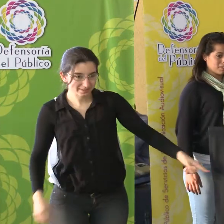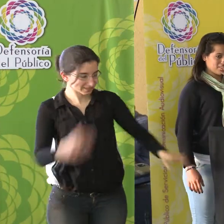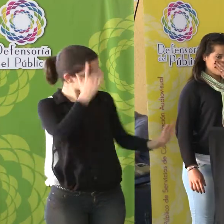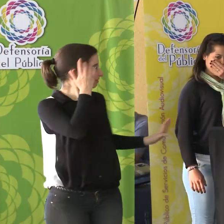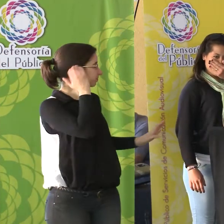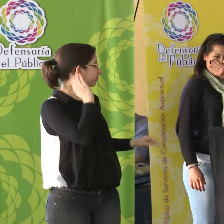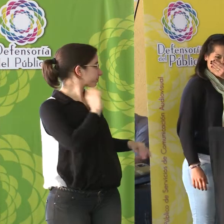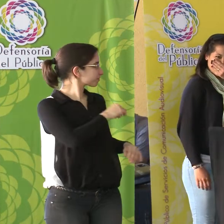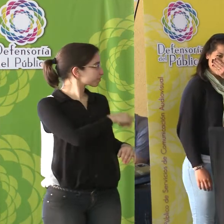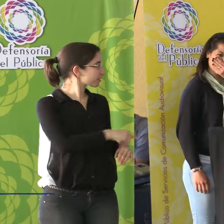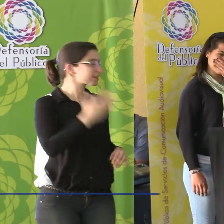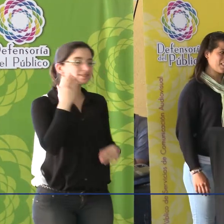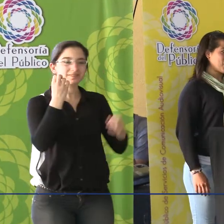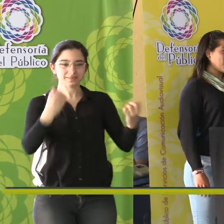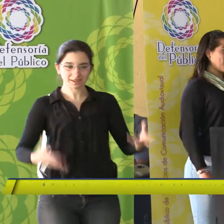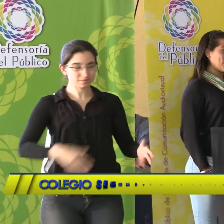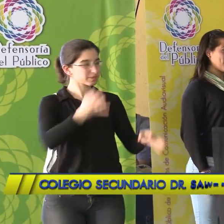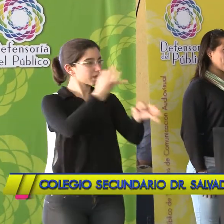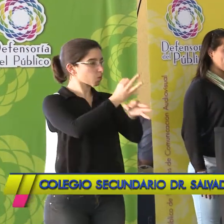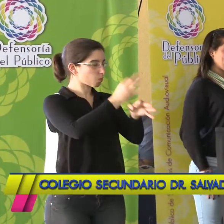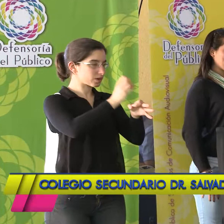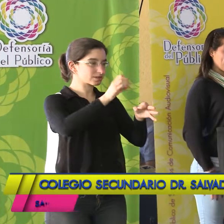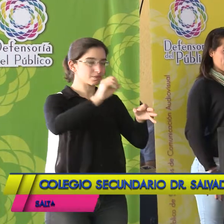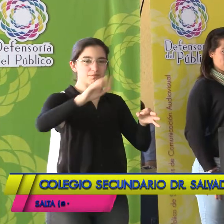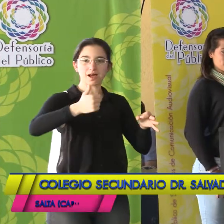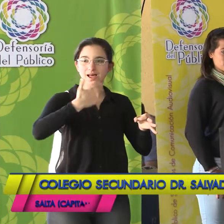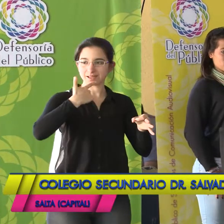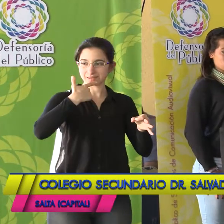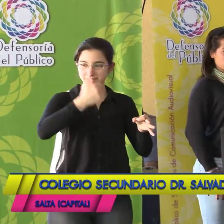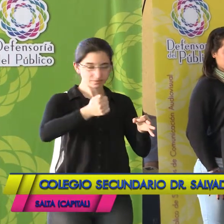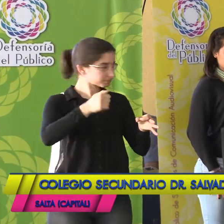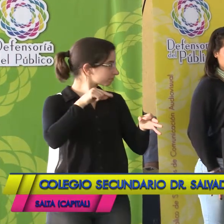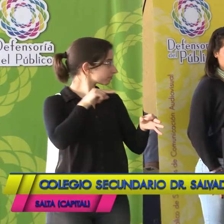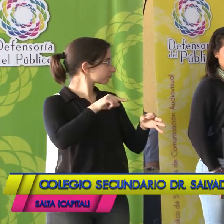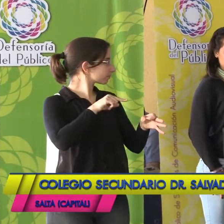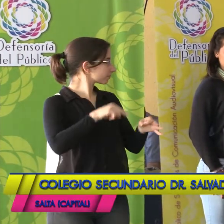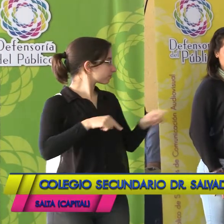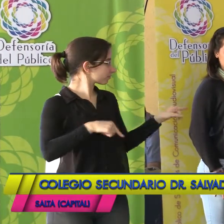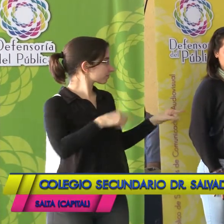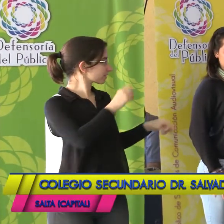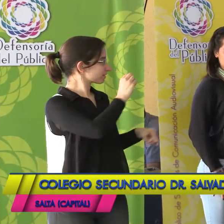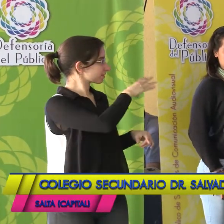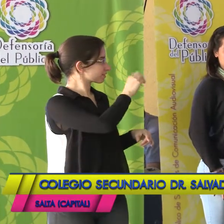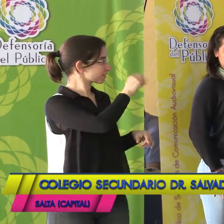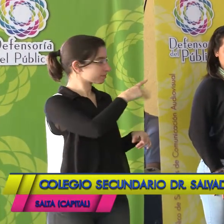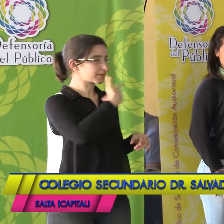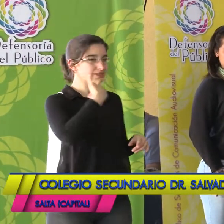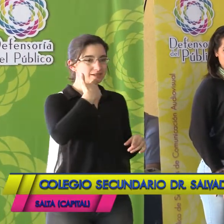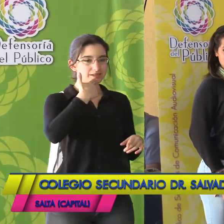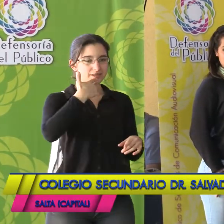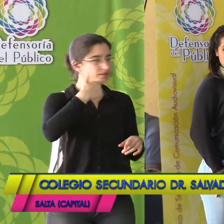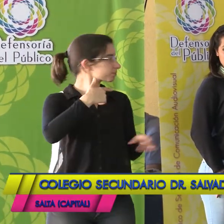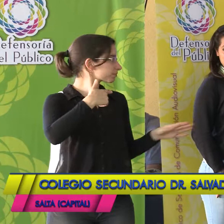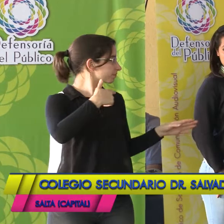Hola, buenas tardes. Nosotros somos del Colegio Salvador Massa. Y yo me llamo Salva Bagalí y